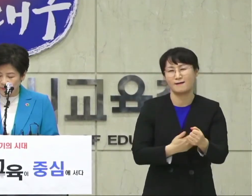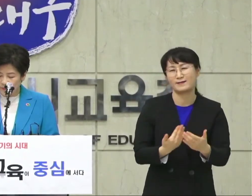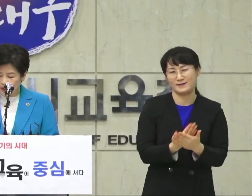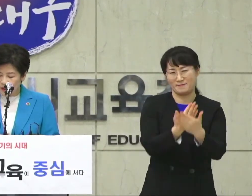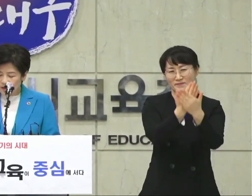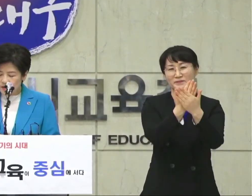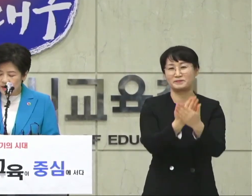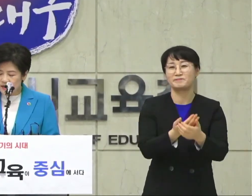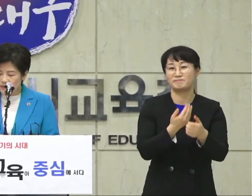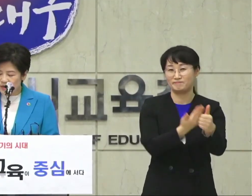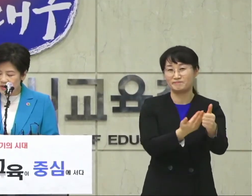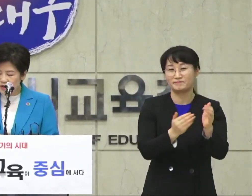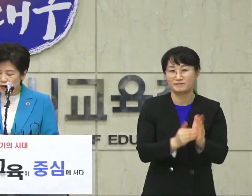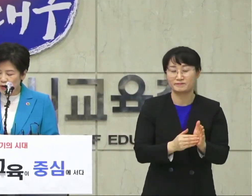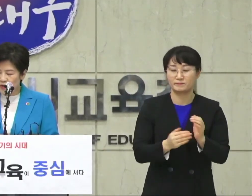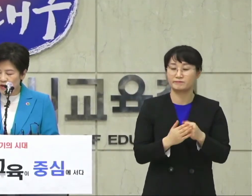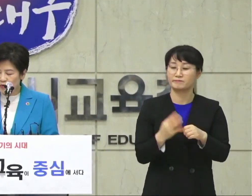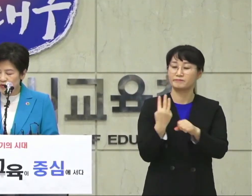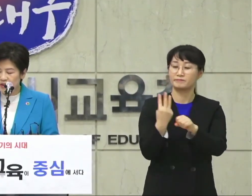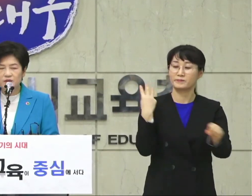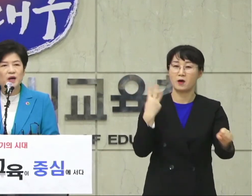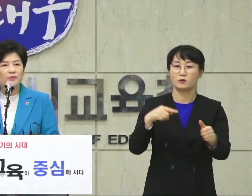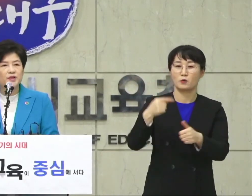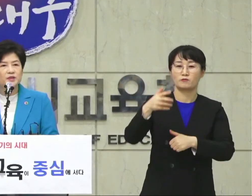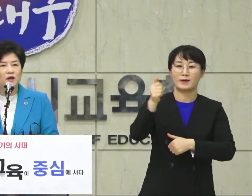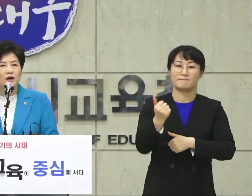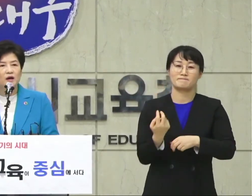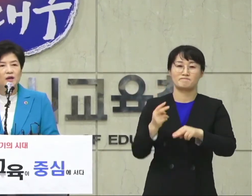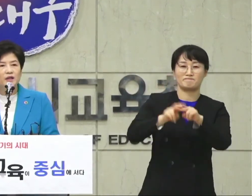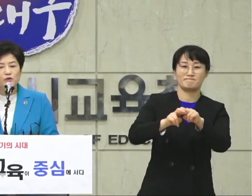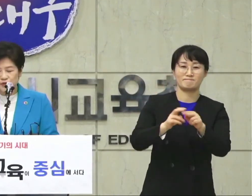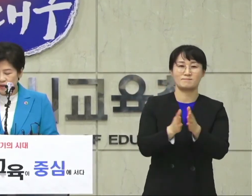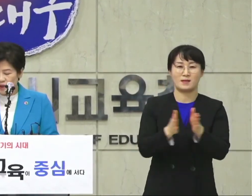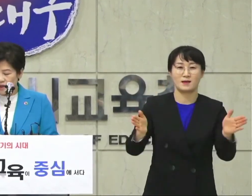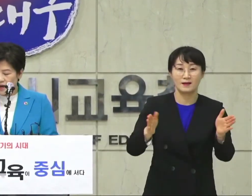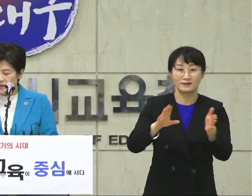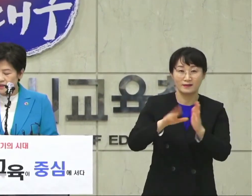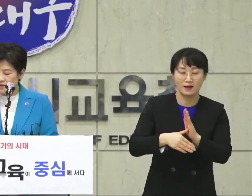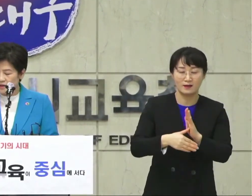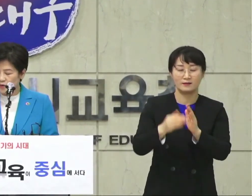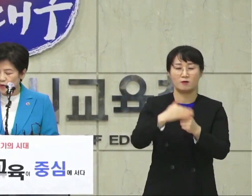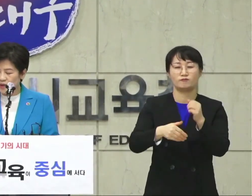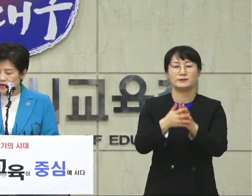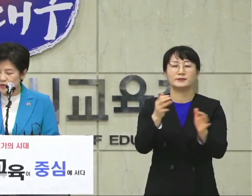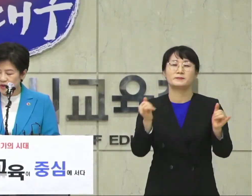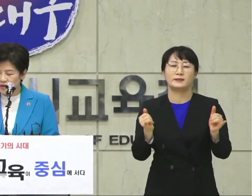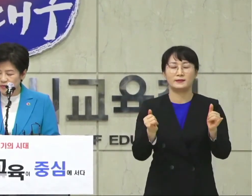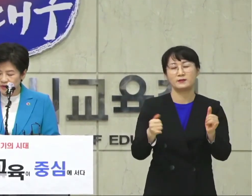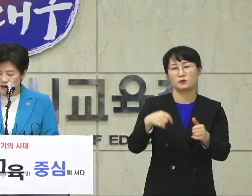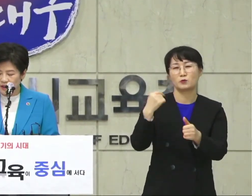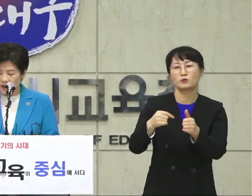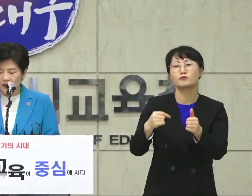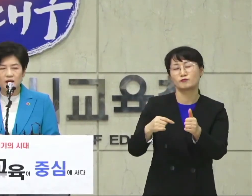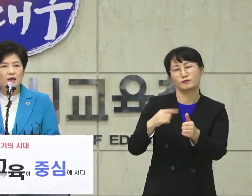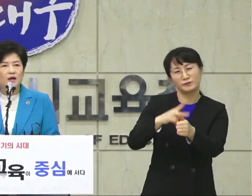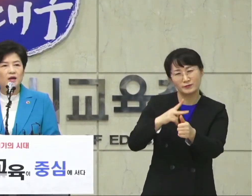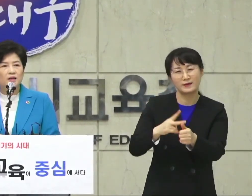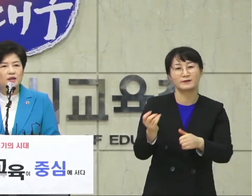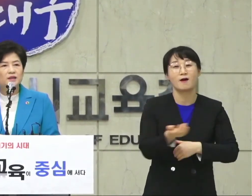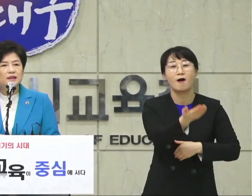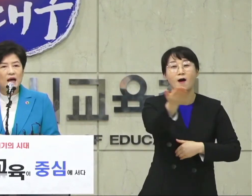했습니다. 저는 3년 전 교육감으로 취임하면서 대구 시민과 교육가족